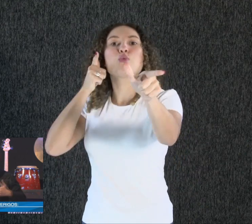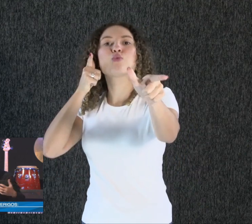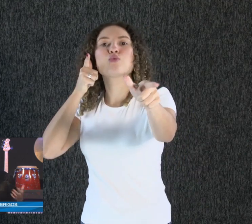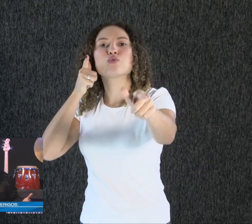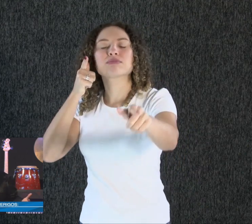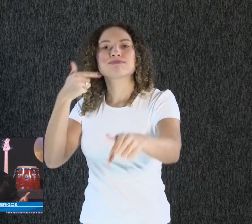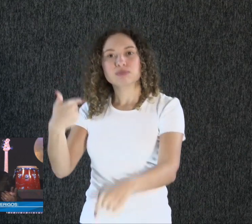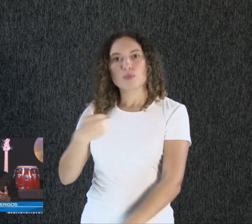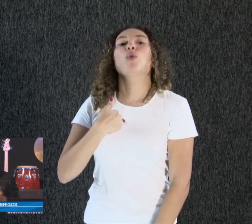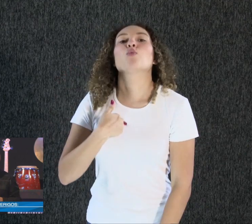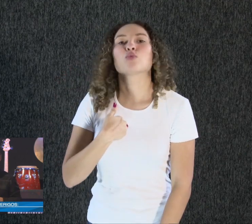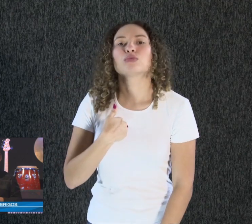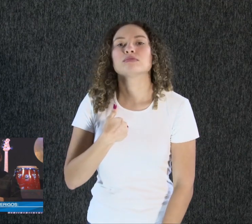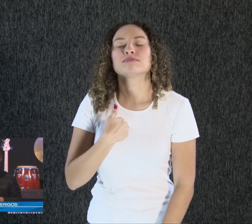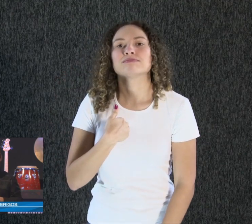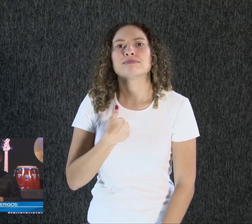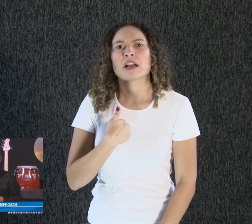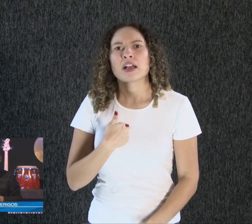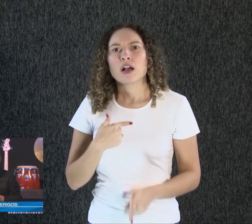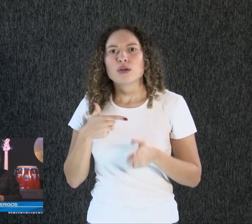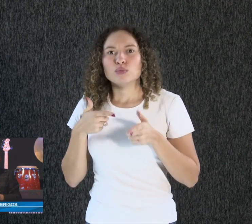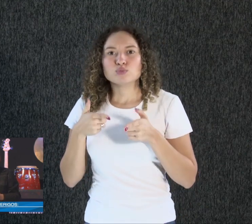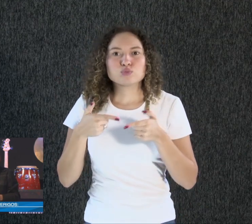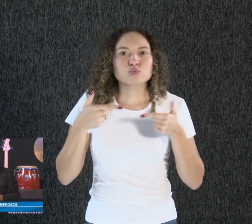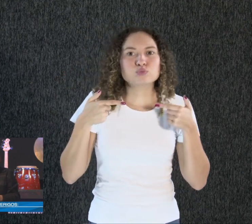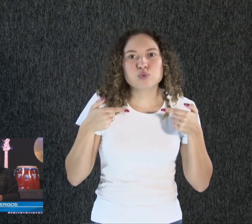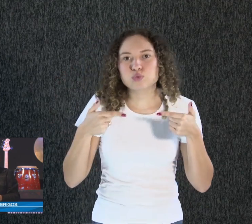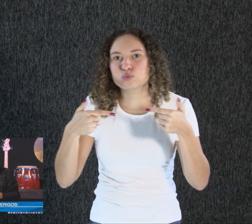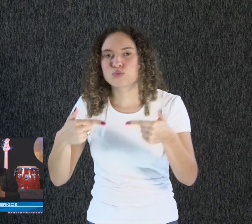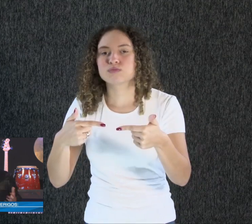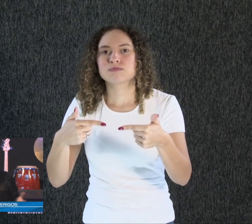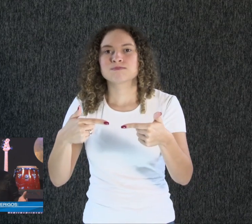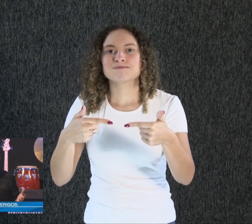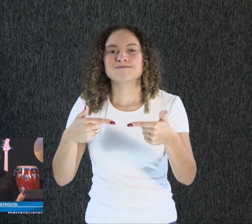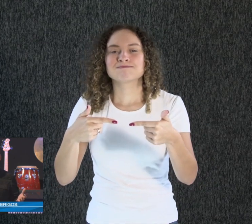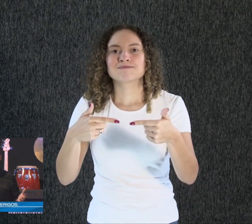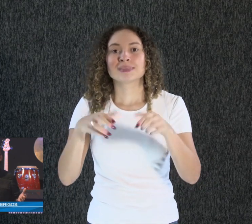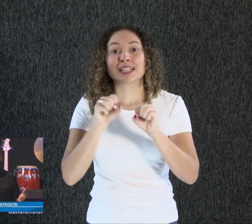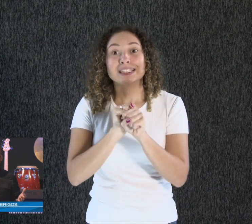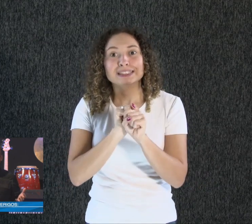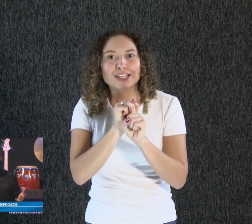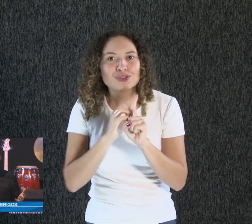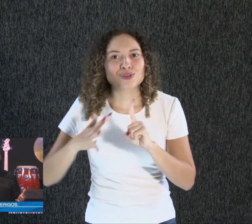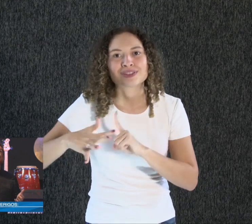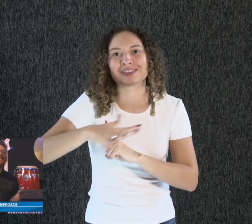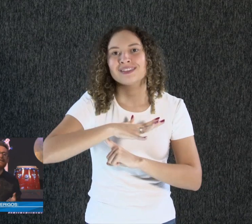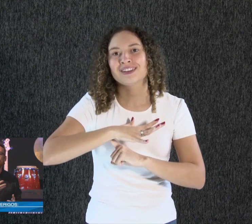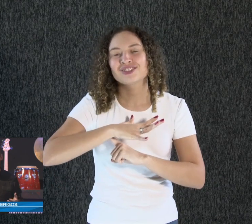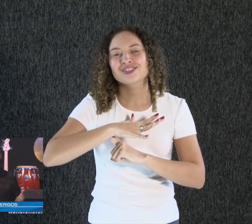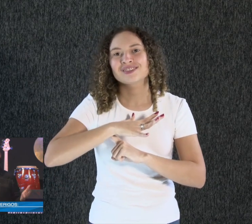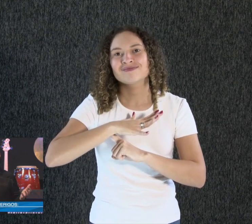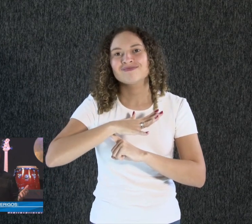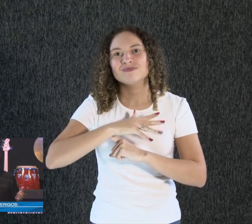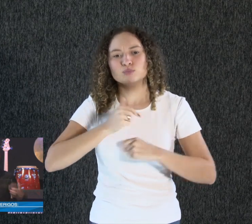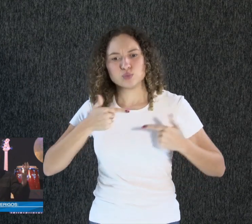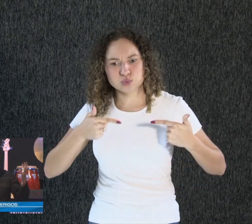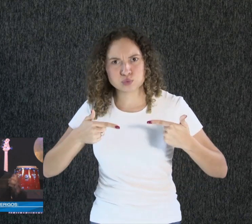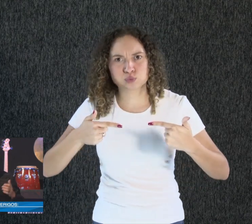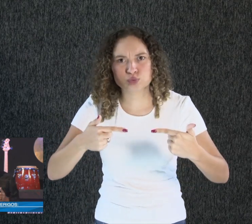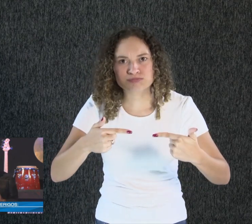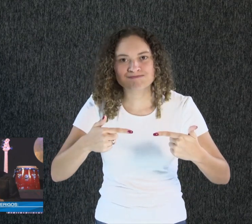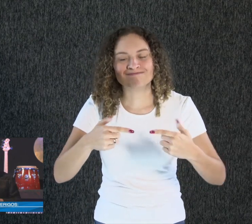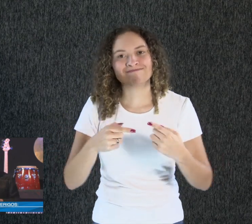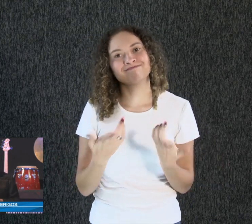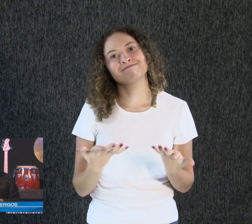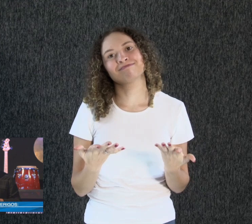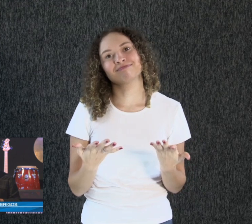de balas perdidas? Não temos medo de assaltos e da violência da sociedade? Quem de